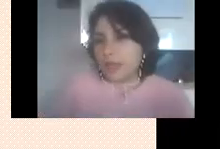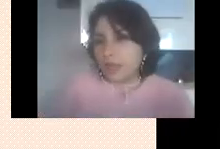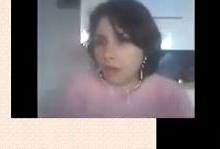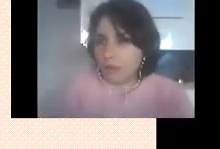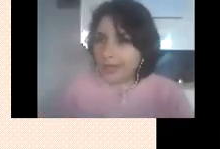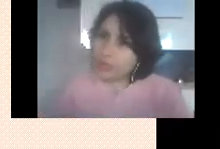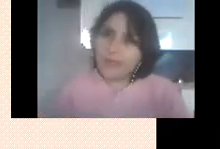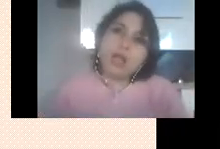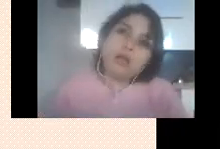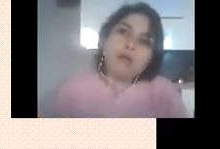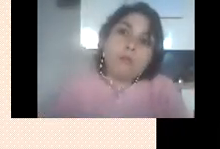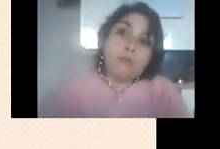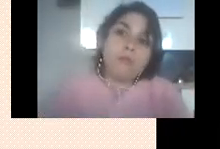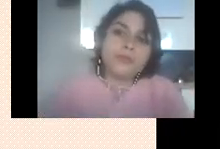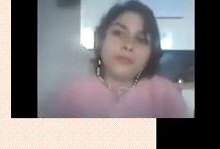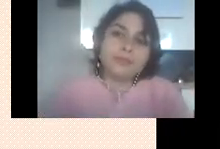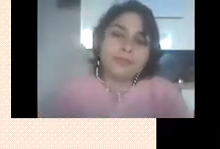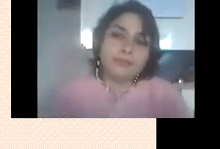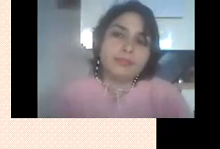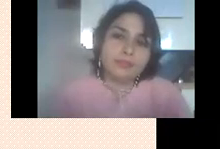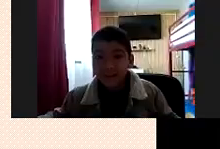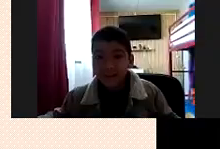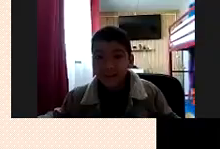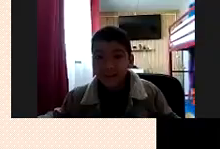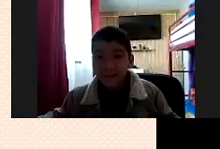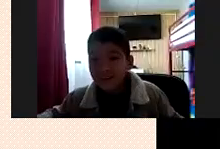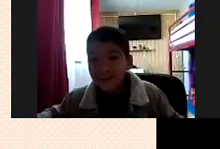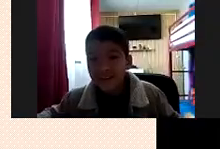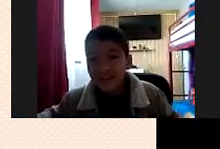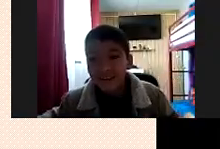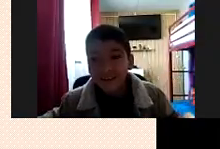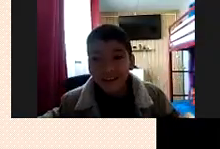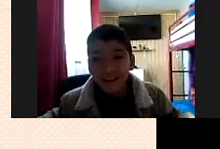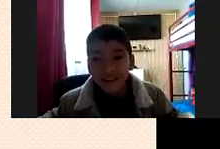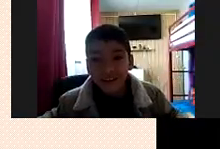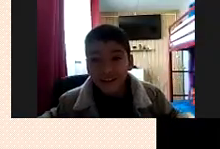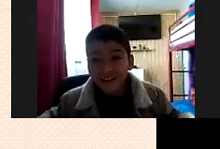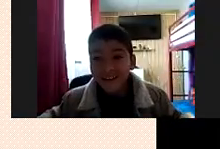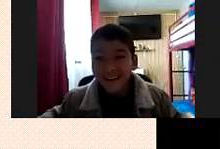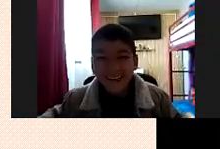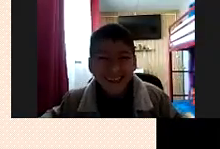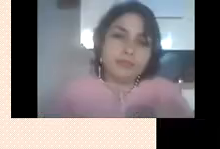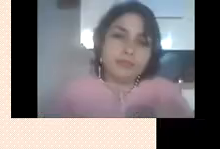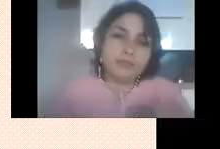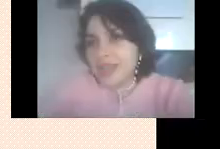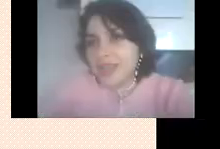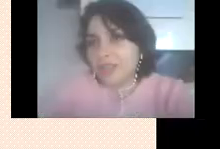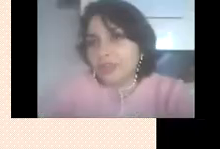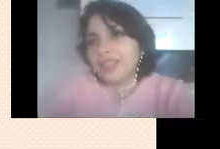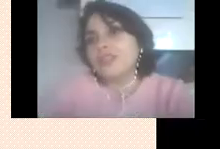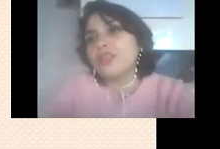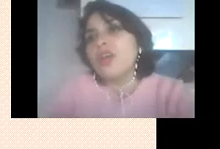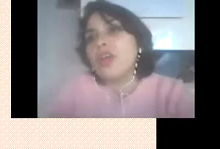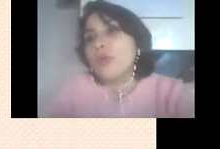será rígido o flexible? Rígido. A ver, veamos. Sí, era